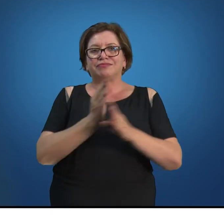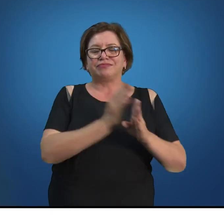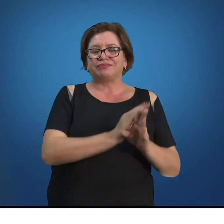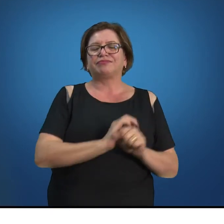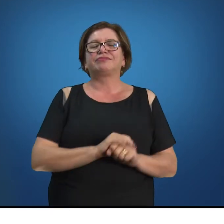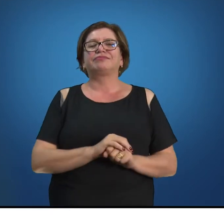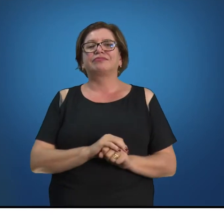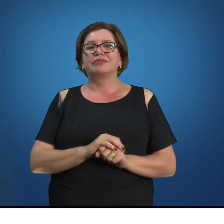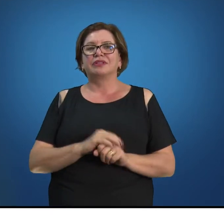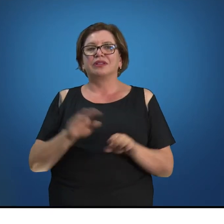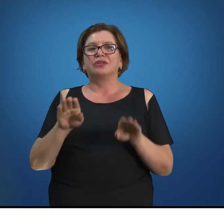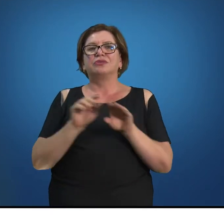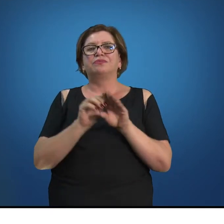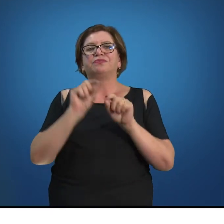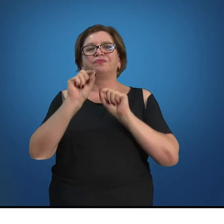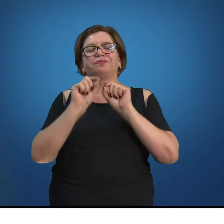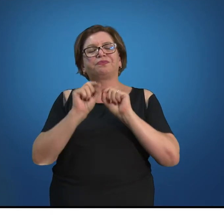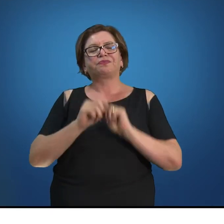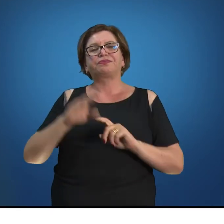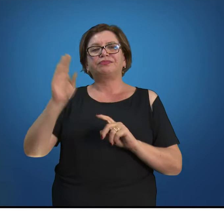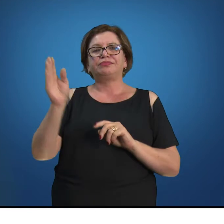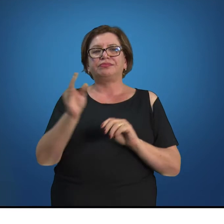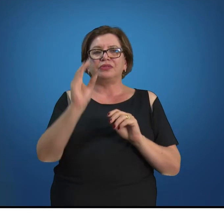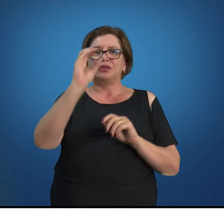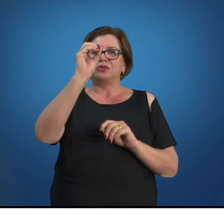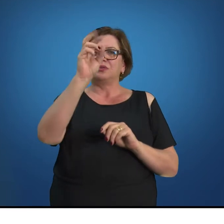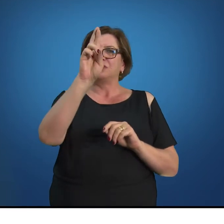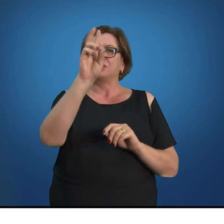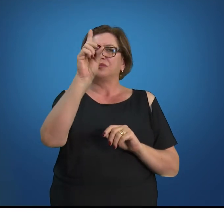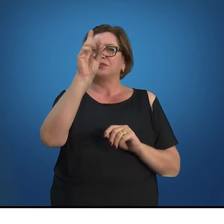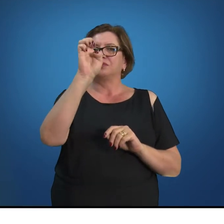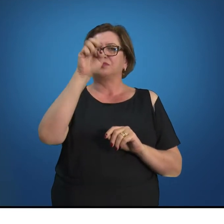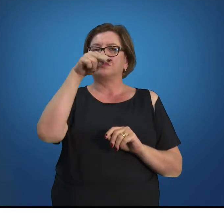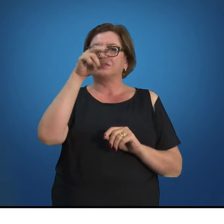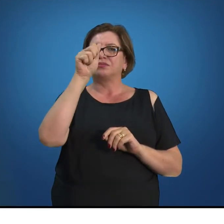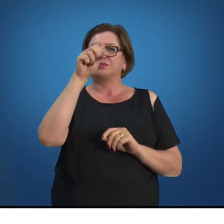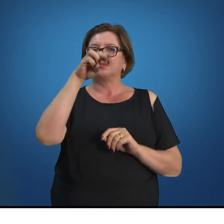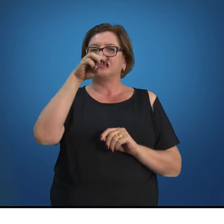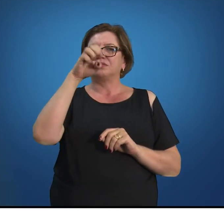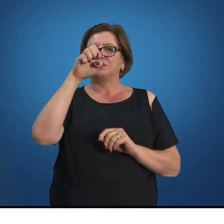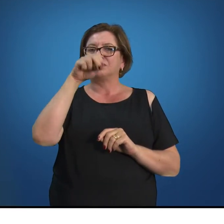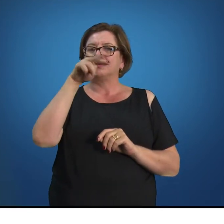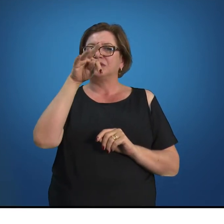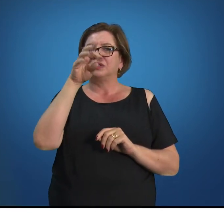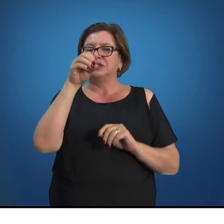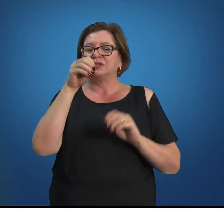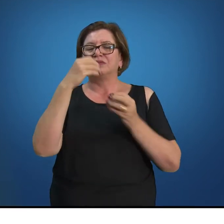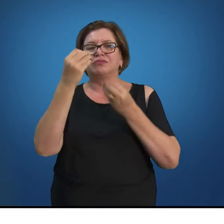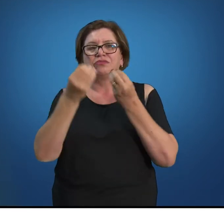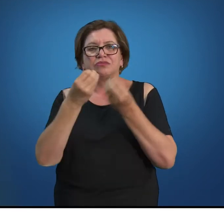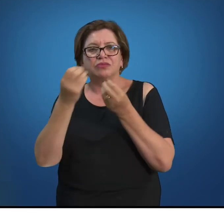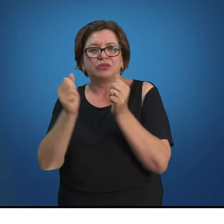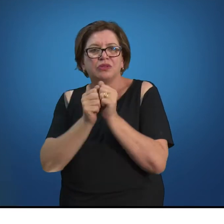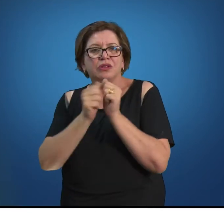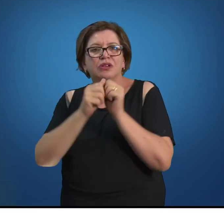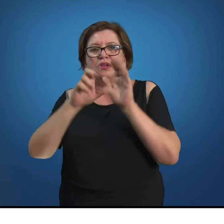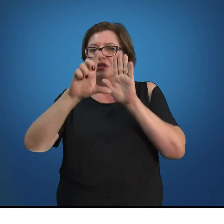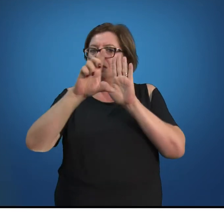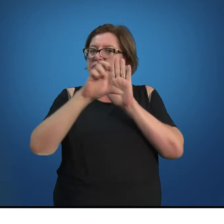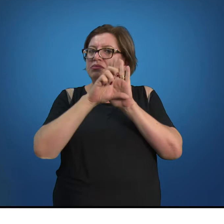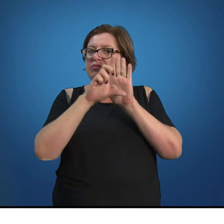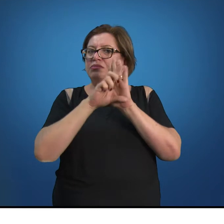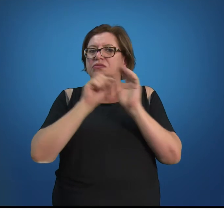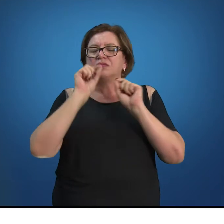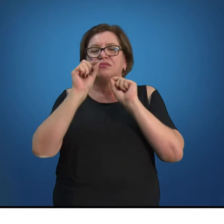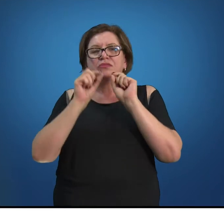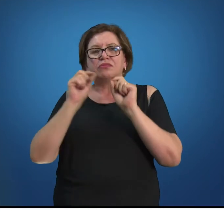ambiental, ele vai dar conta da gestão urbana a partir das leis e daquilo que é